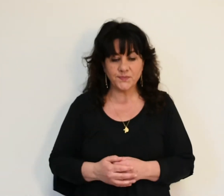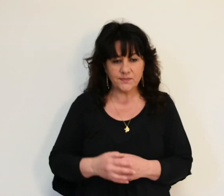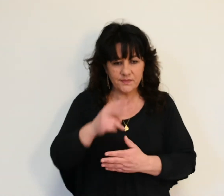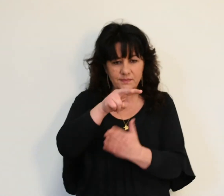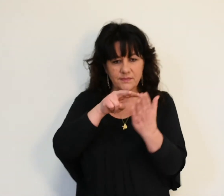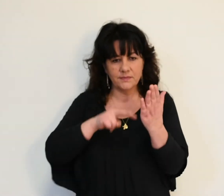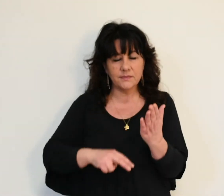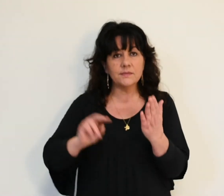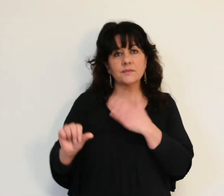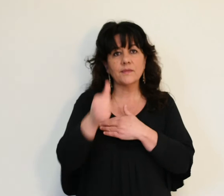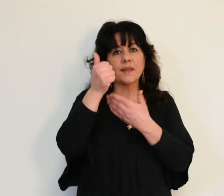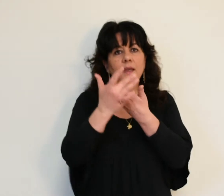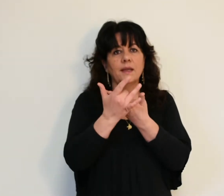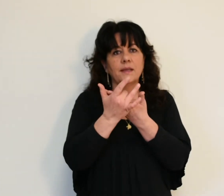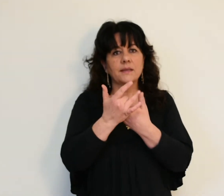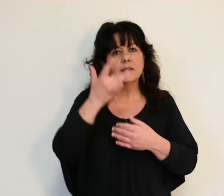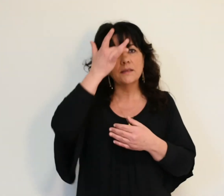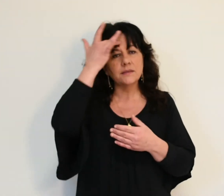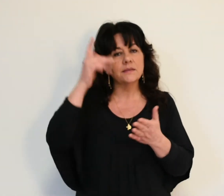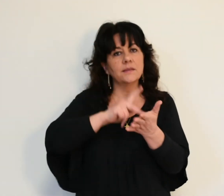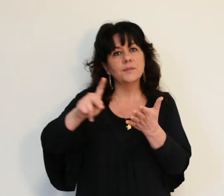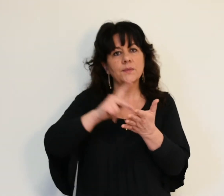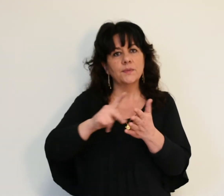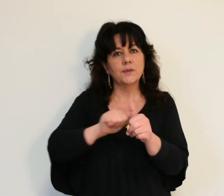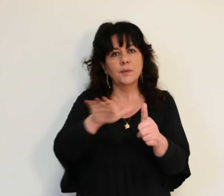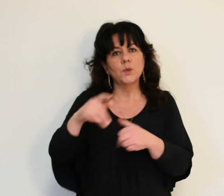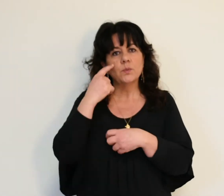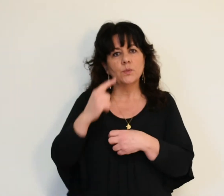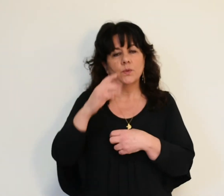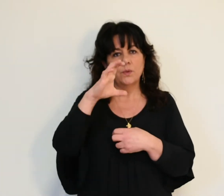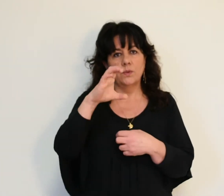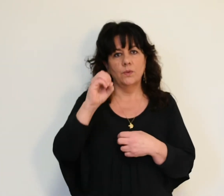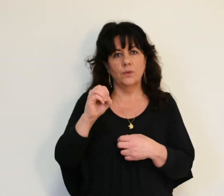Lecture de la première lettre de saint Paul apôtre aux Corinthiens.